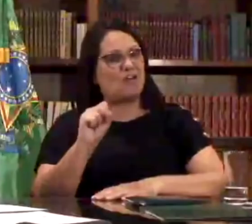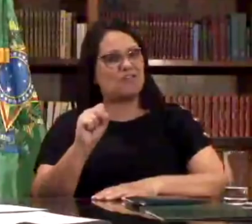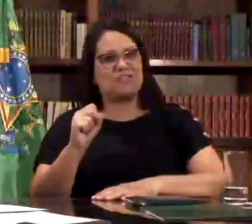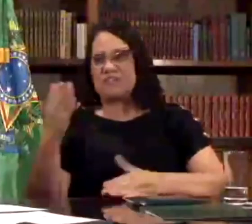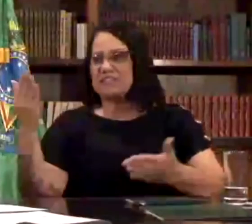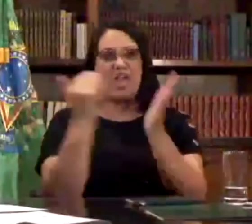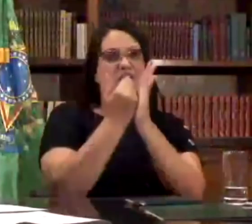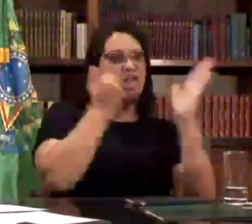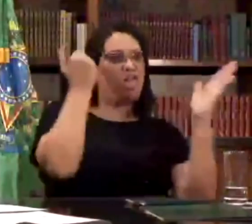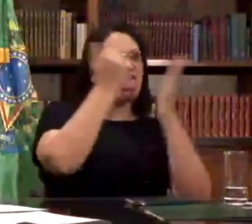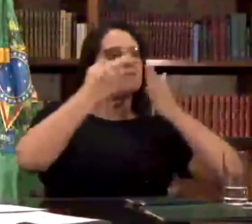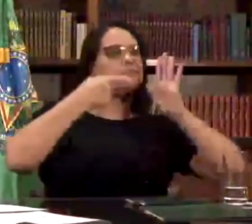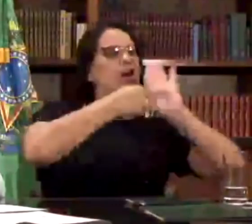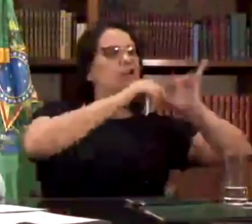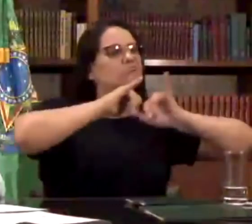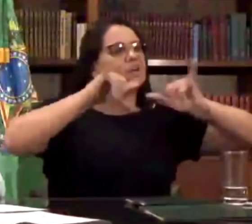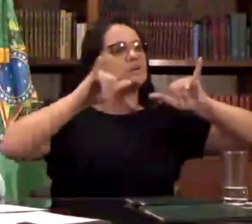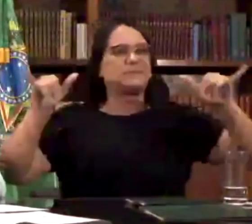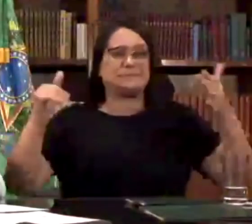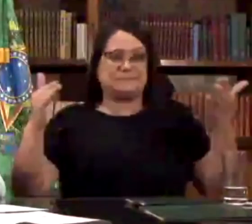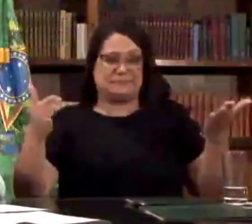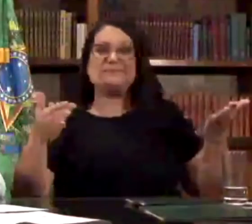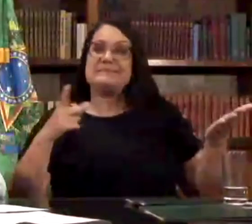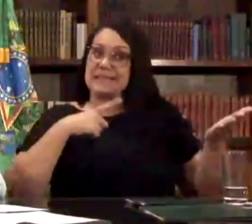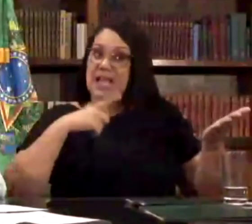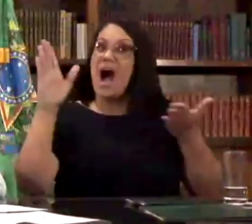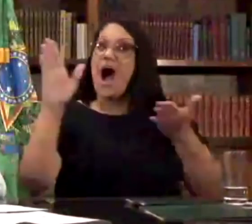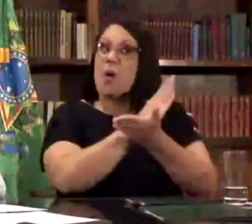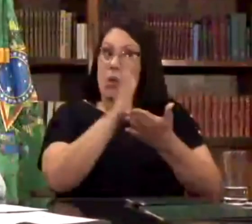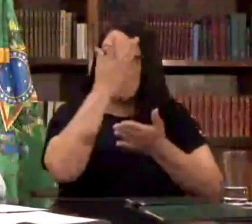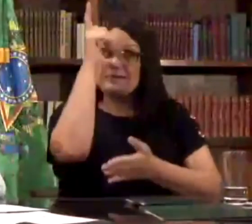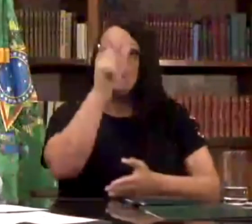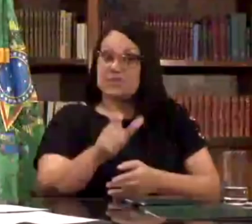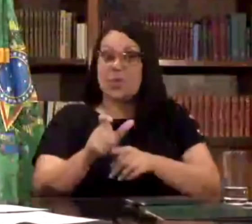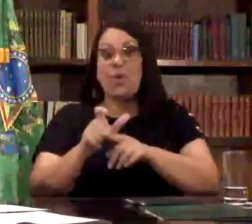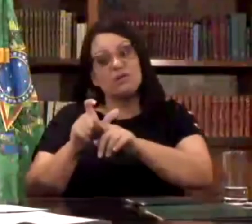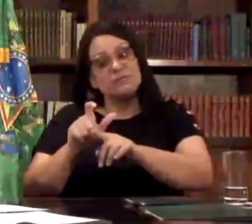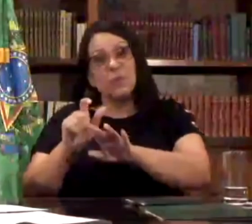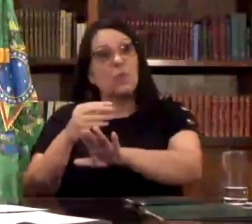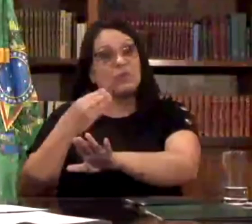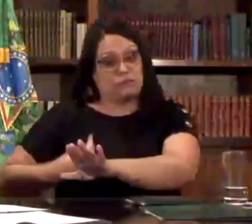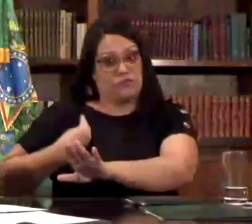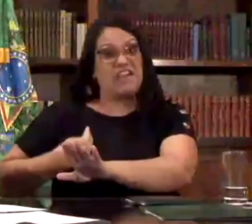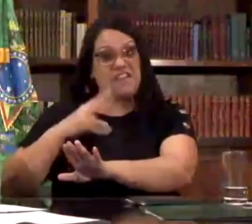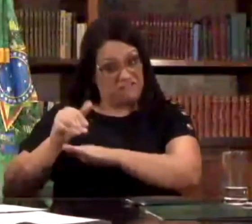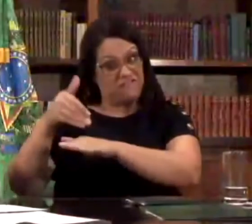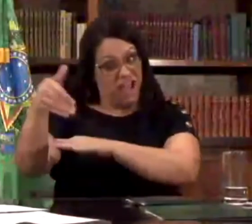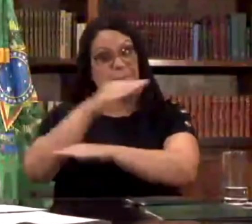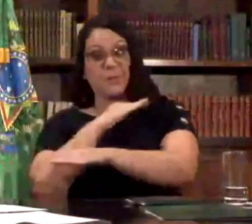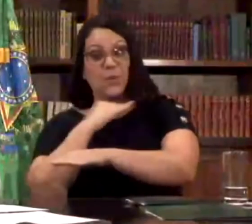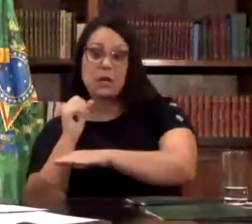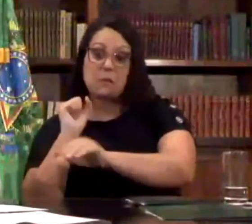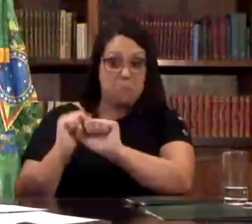buscar o sensacionalismo em cima de algumas pessoas que perderão as suas vidas por ocasião aí